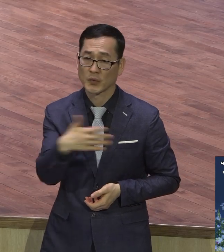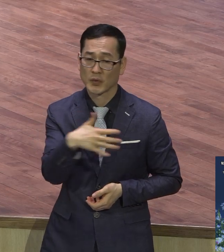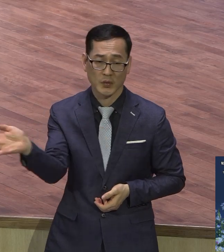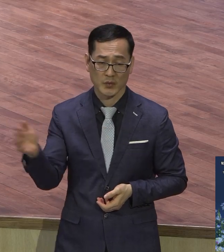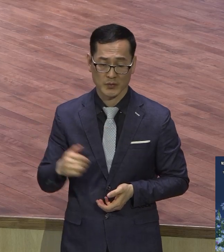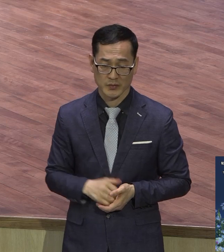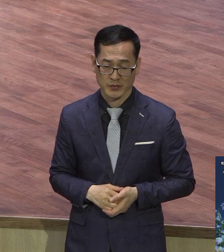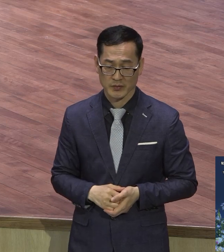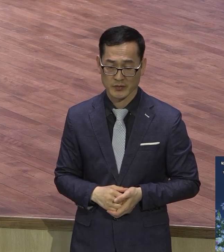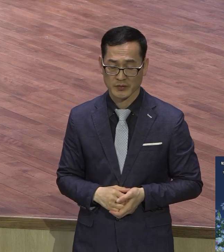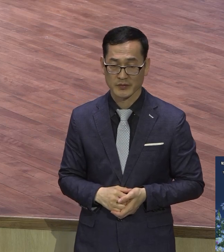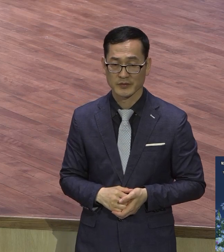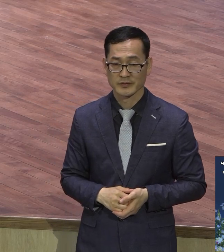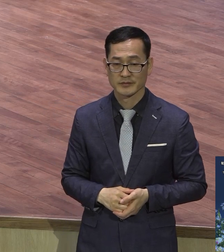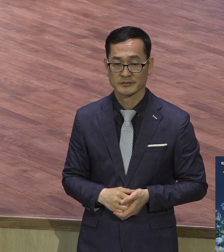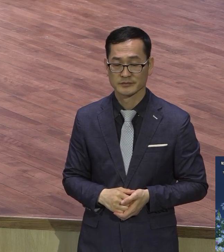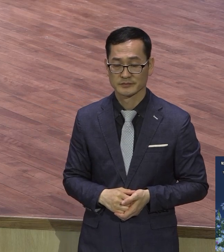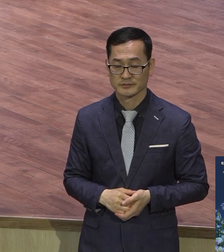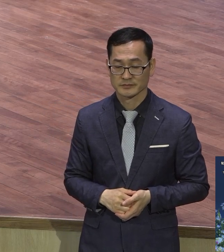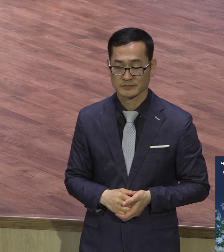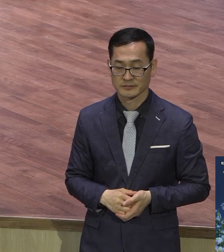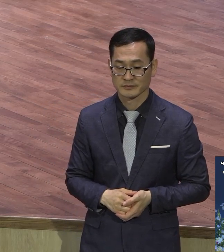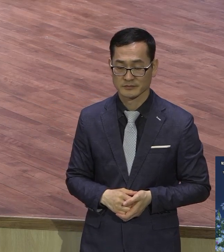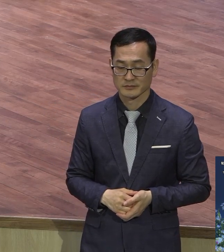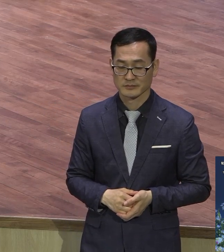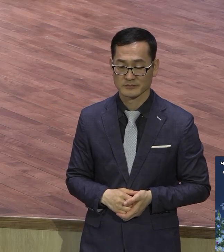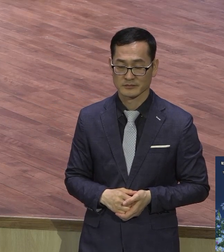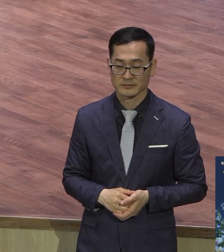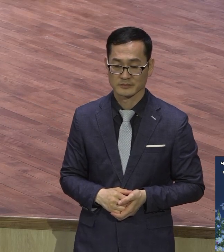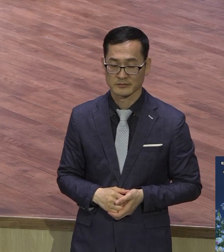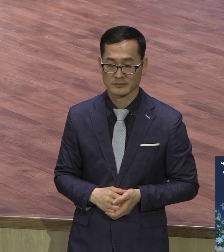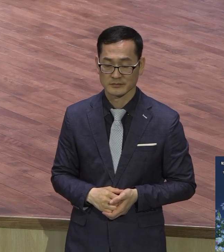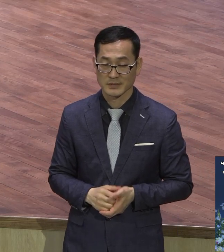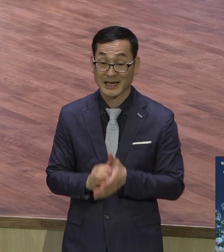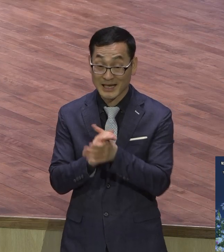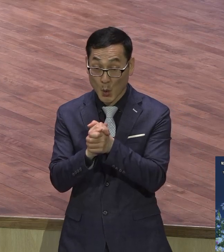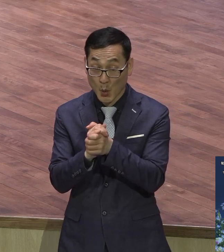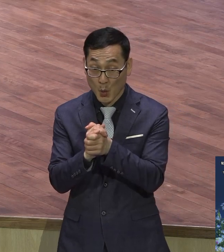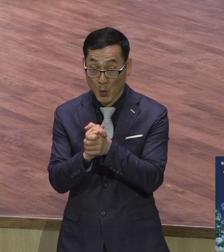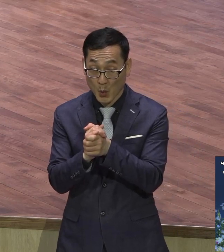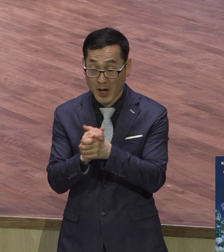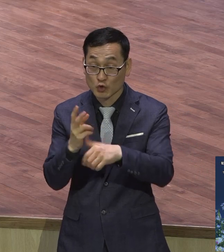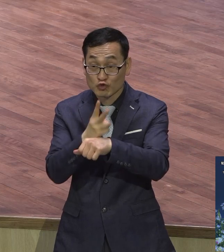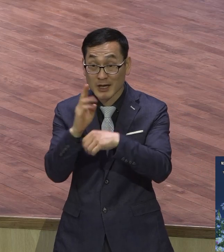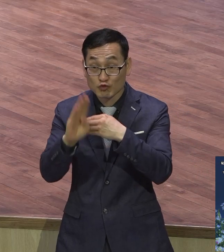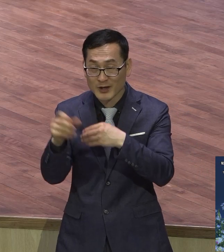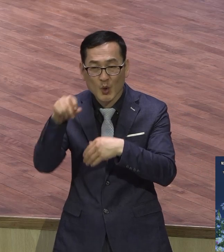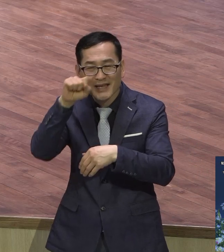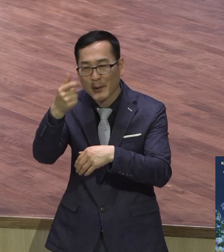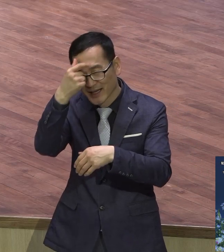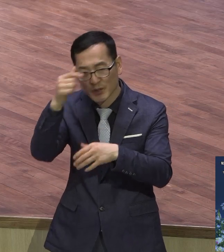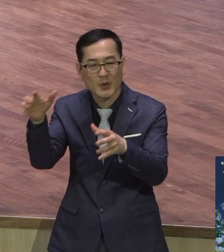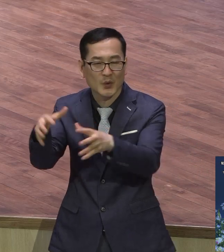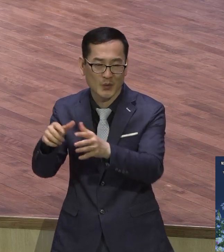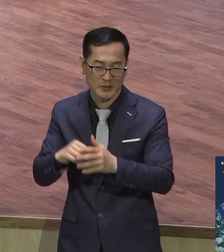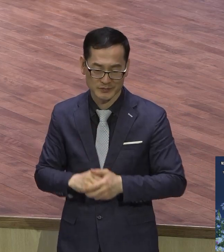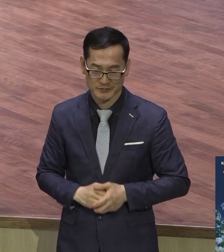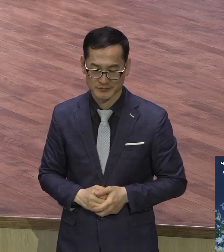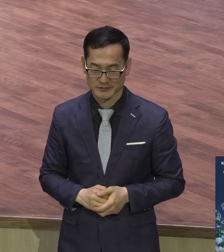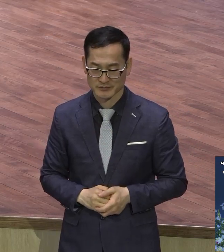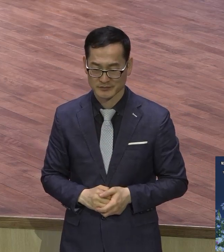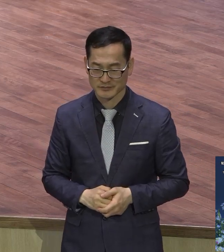딱 의자에서 기도하고 그것이 기도하고 기도 딱 하고 나서 한 두 시간 자고 새벽 기도하고 불 딱 켜잖아요. 새벽